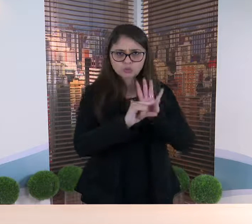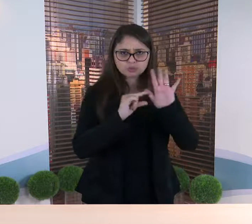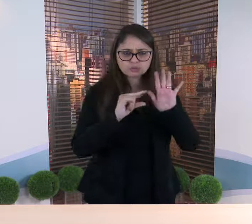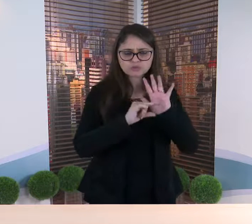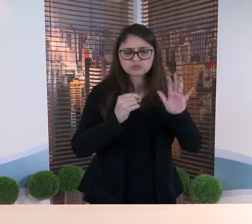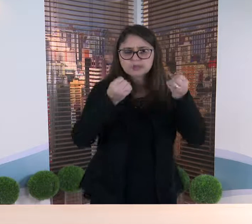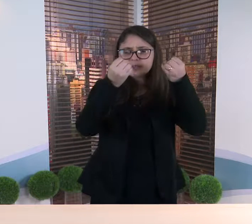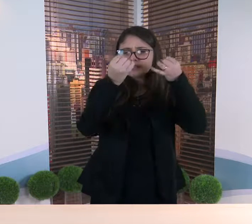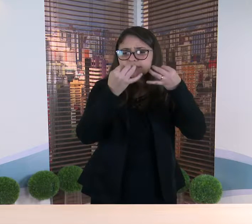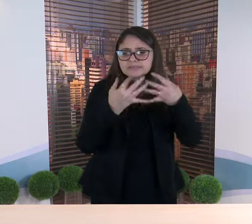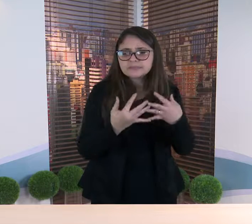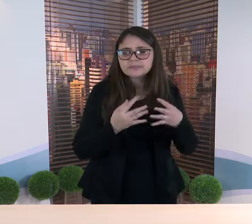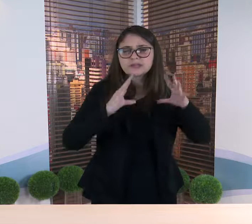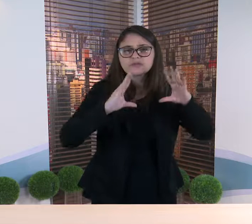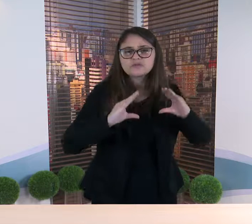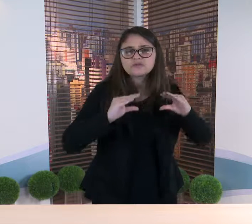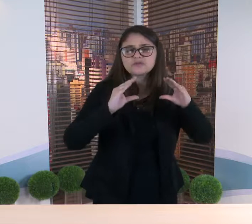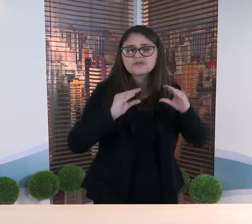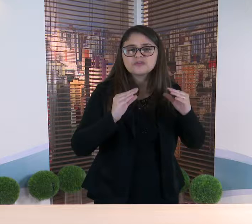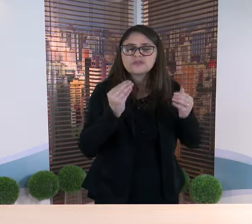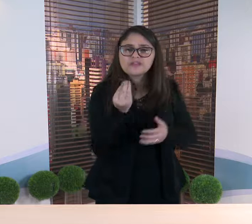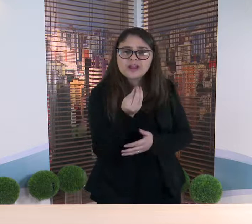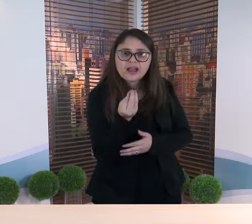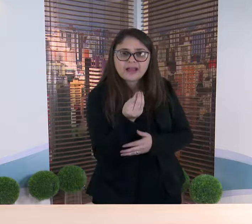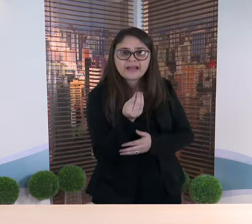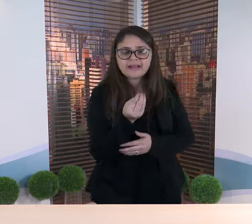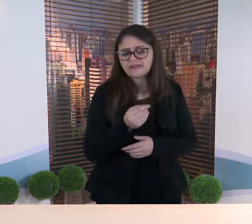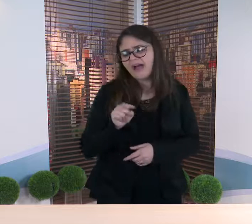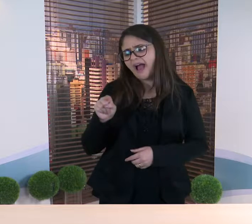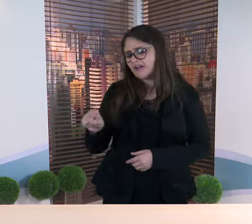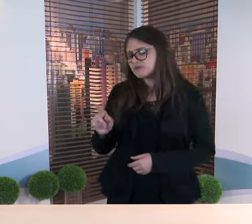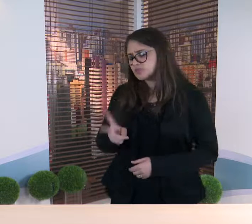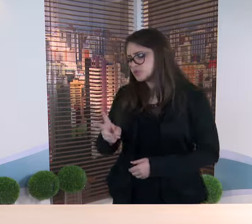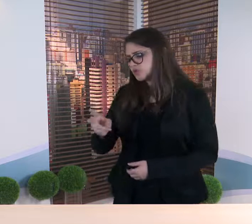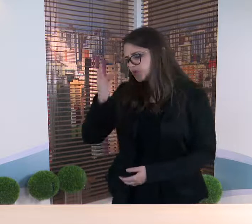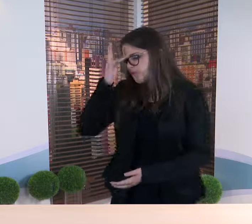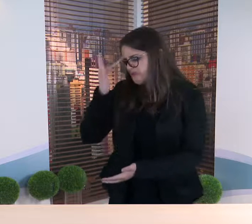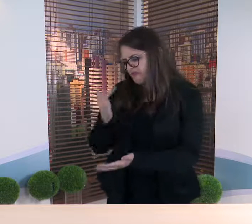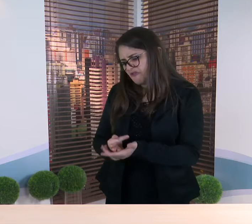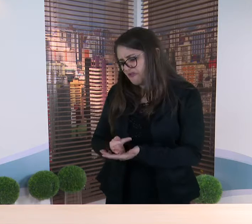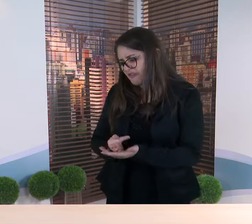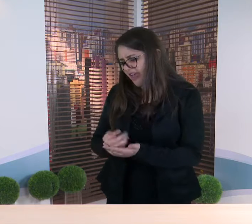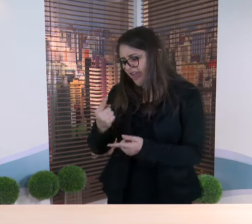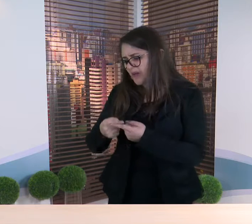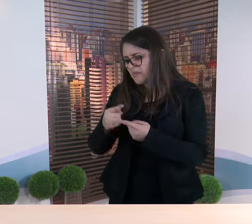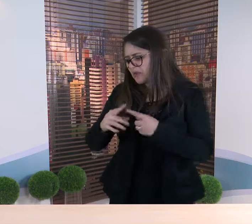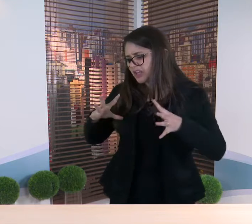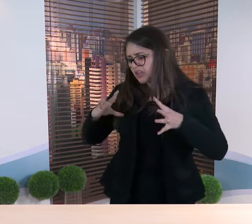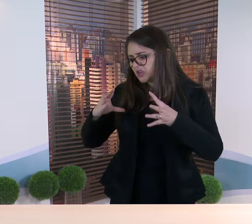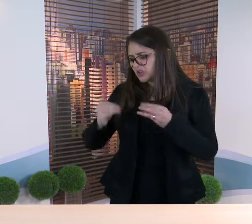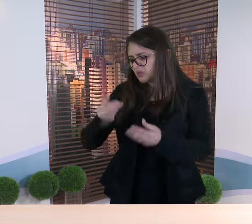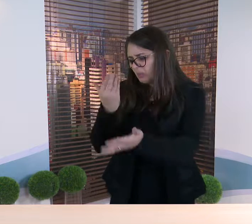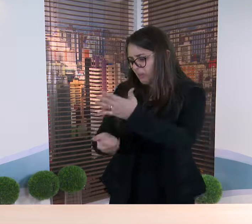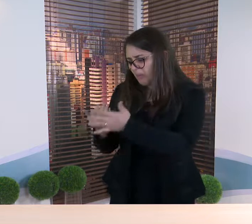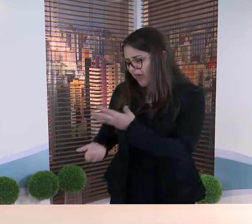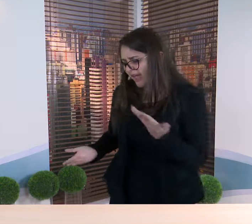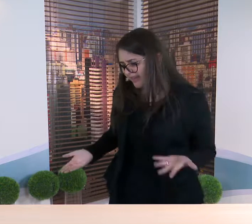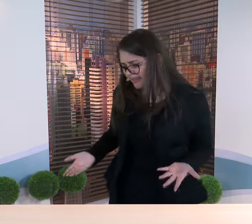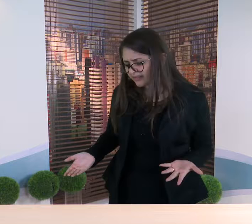Jó. É como se ela estivesse dizendo: você continua aí com essa sua fé enquanto tudo desmorona à sua volta? Por